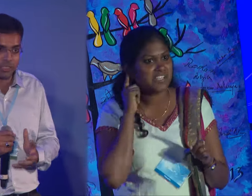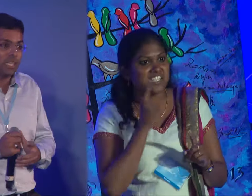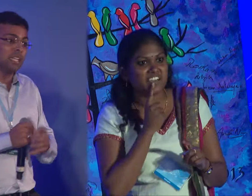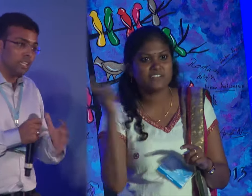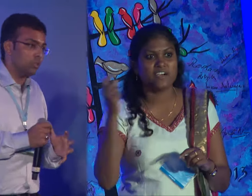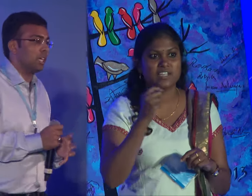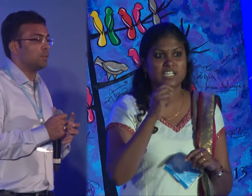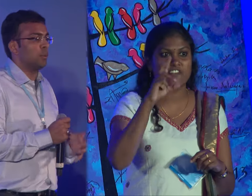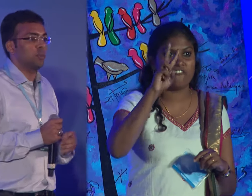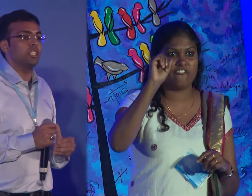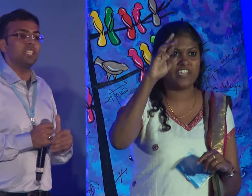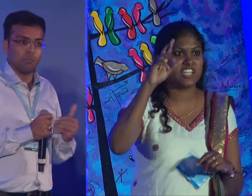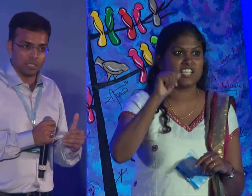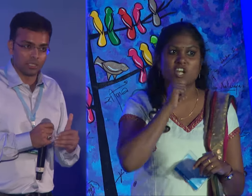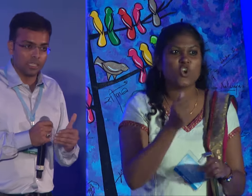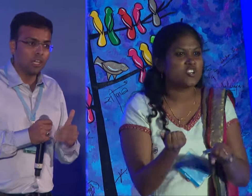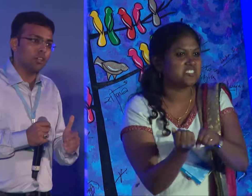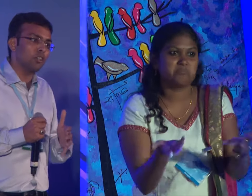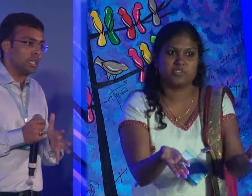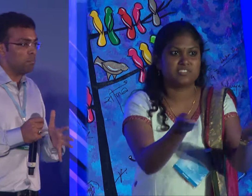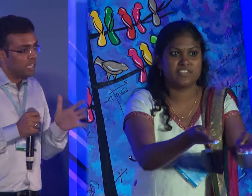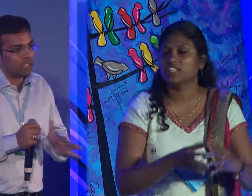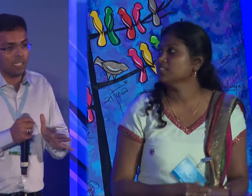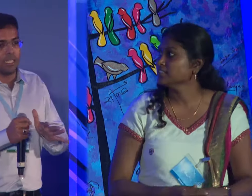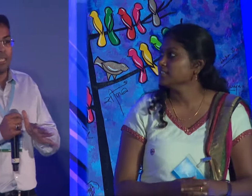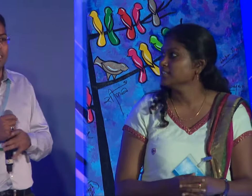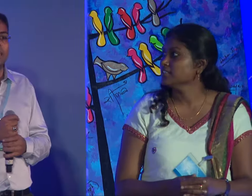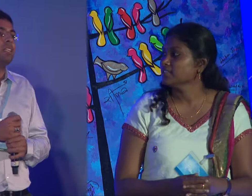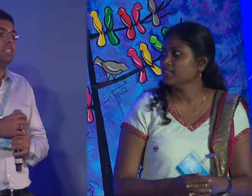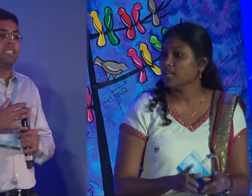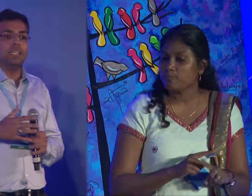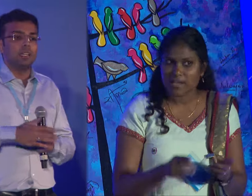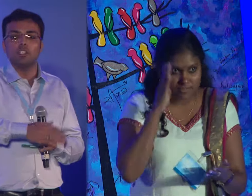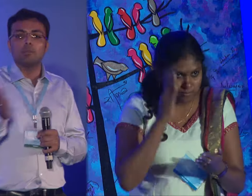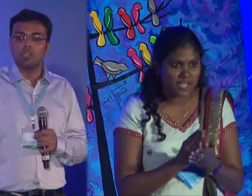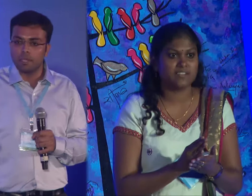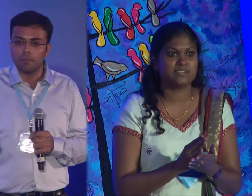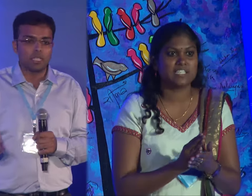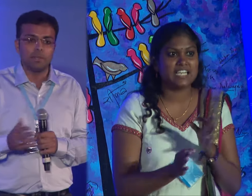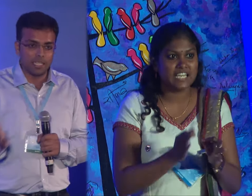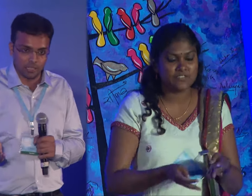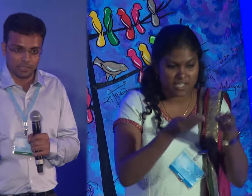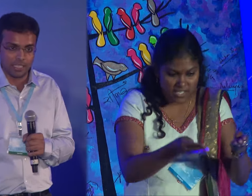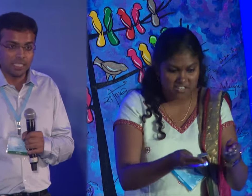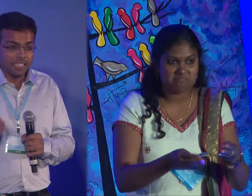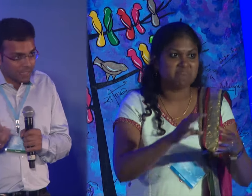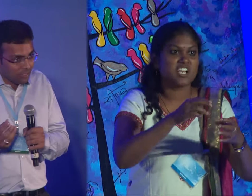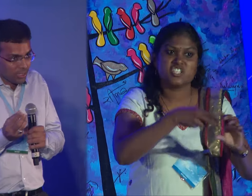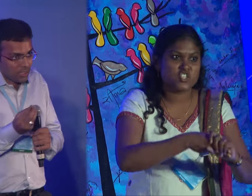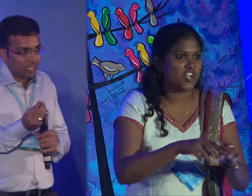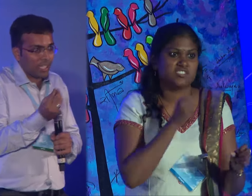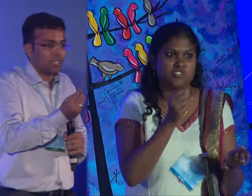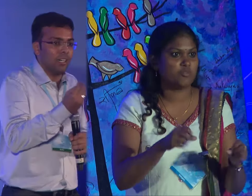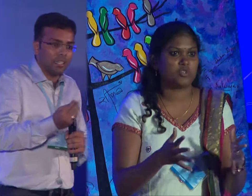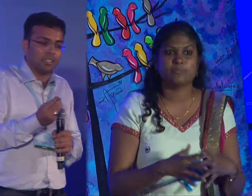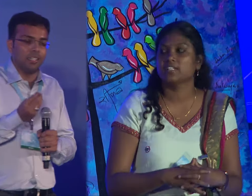की वजह से इनको यहाँ से प्रॉपर अपॉर्चुनिटी नहीं मिल सकती, और इनको ये बिलीव किया गया है कि ये नॉर्मल ओलंपिक्स में पार्टिसिपेट नहीं कर सकता। इसकी